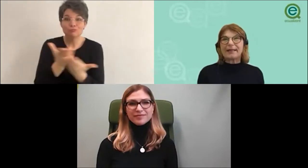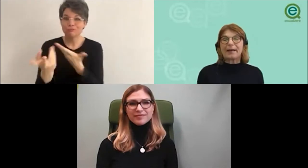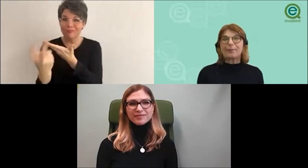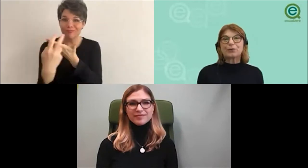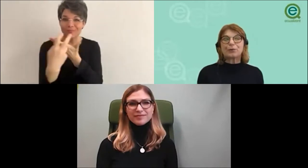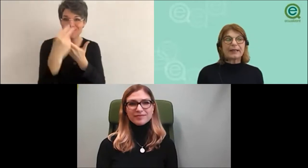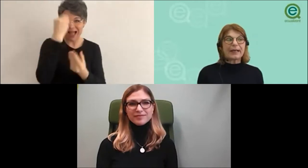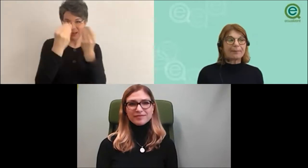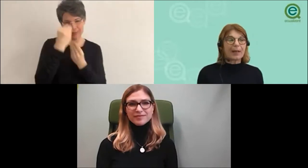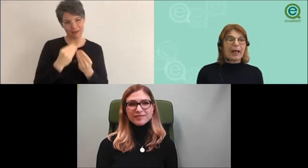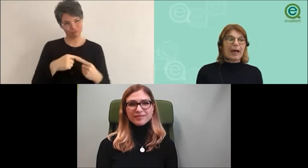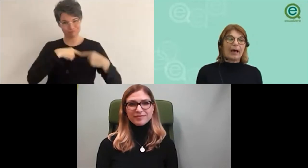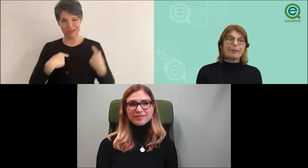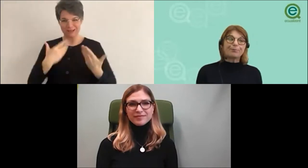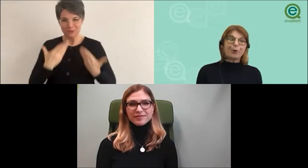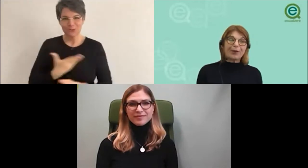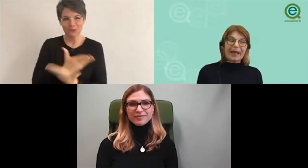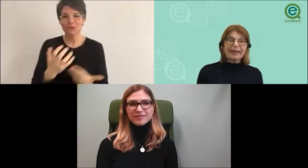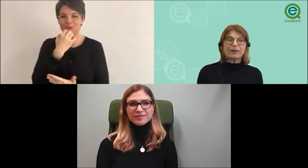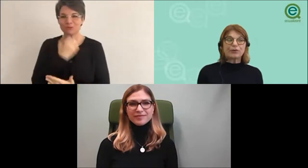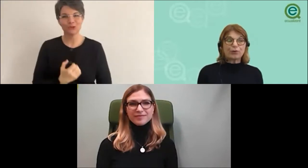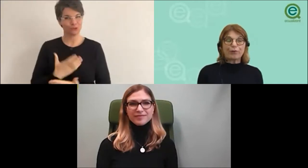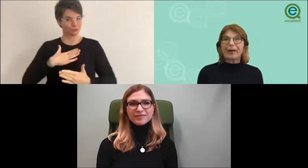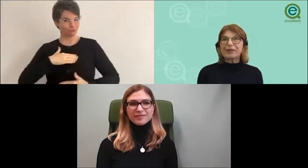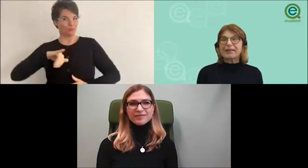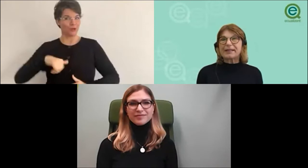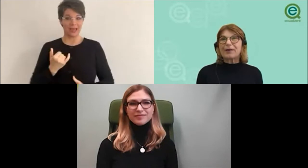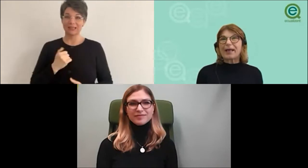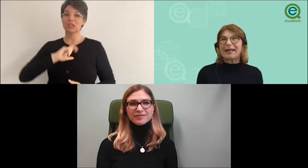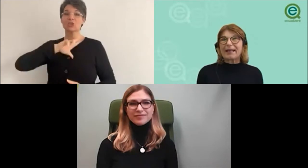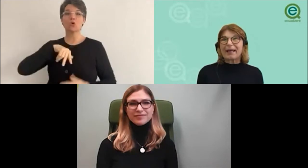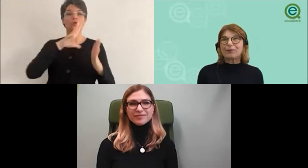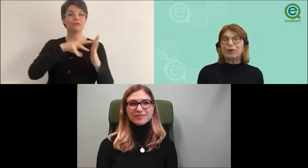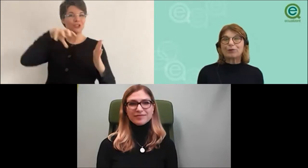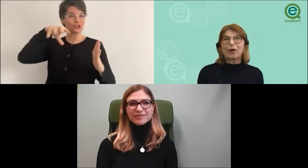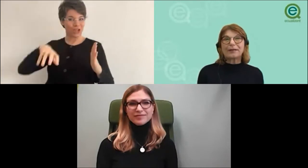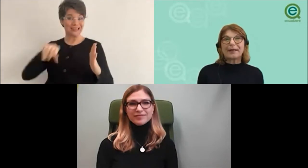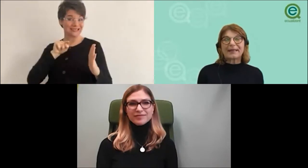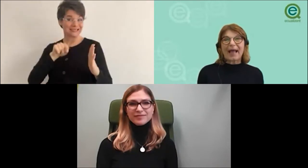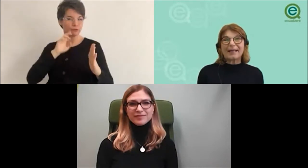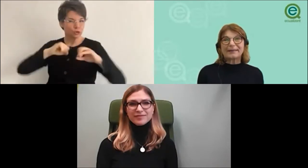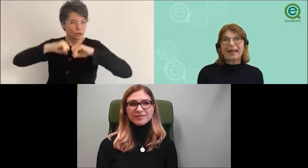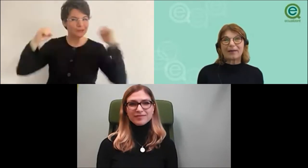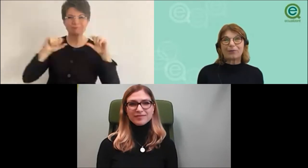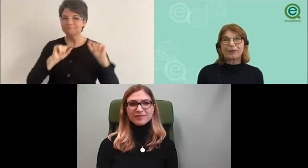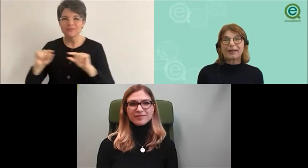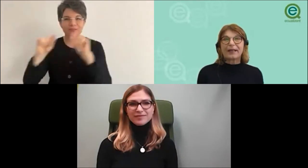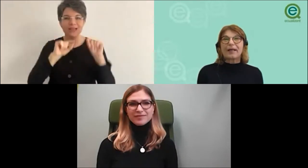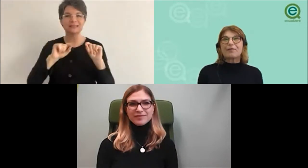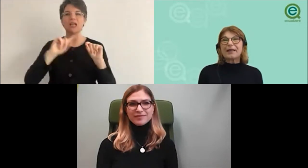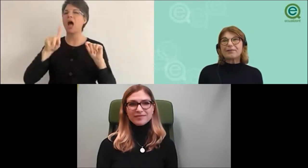angemeldet haben zu unserem Projekt Social Franchise, das wir erklären wollen und auch die Materialien zeigen